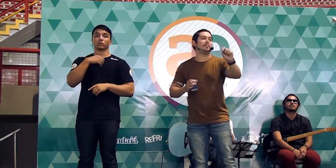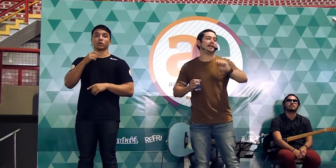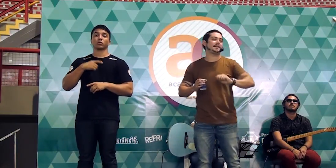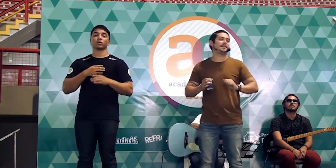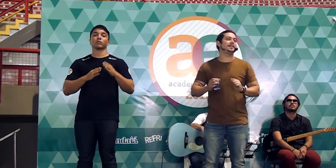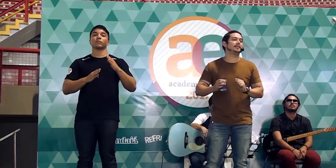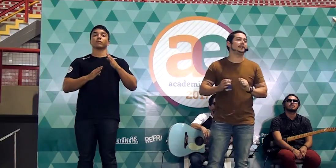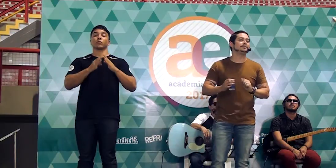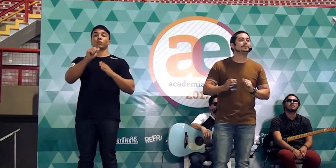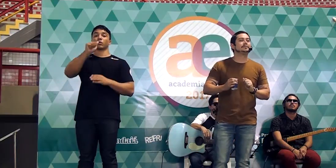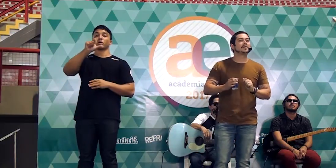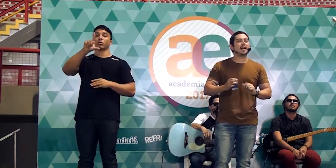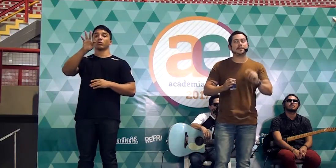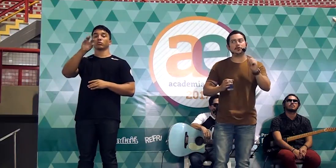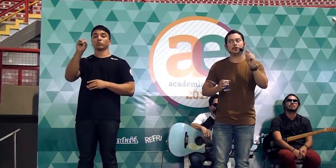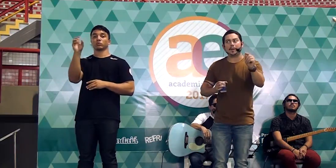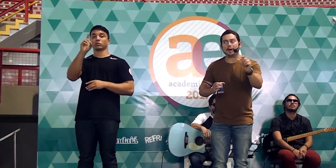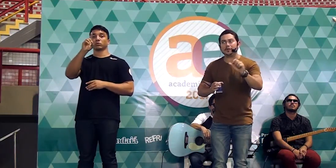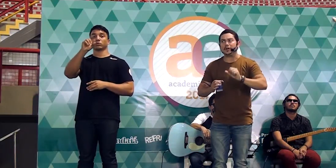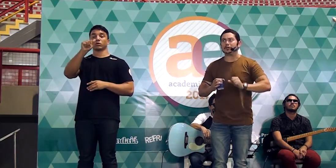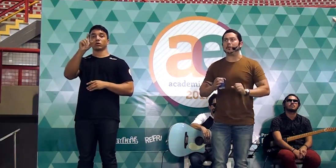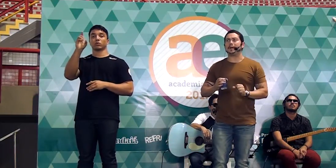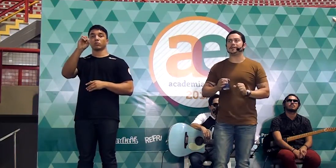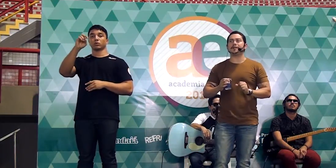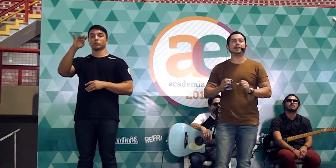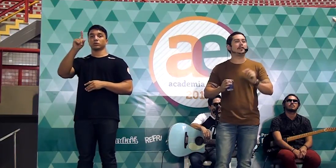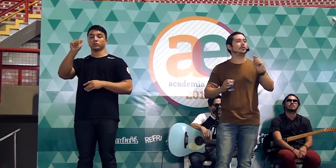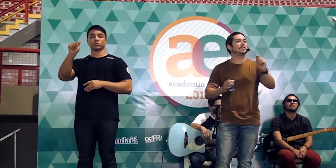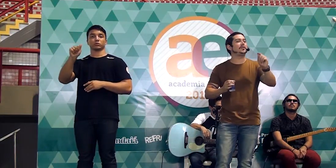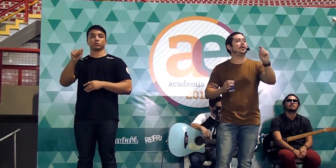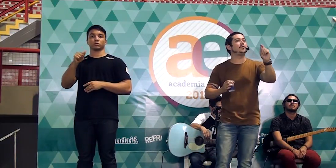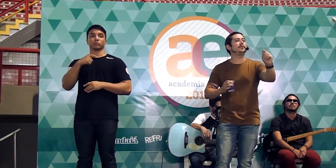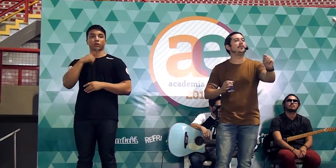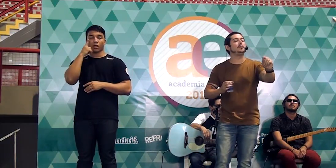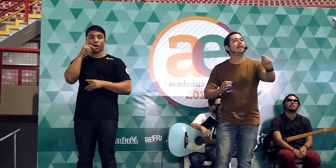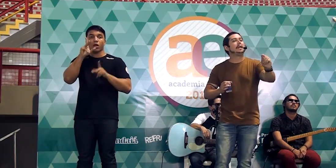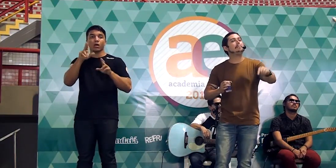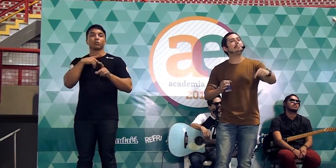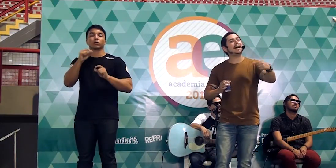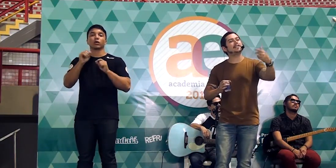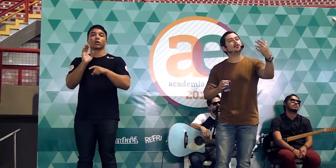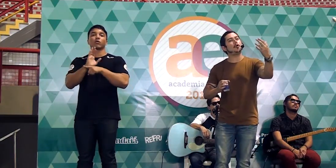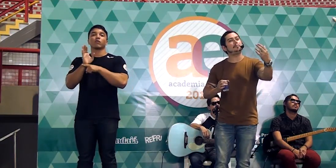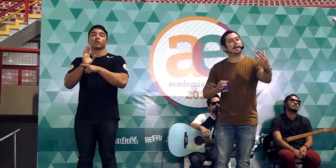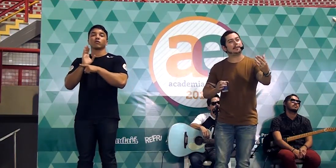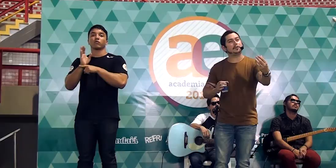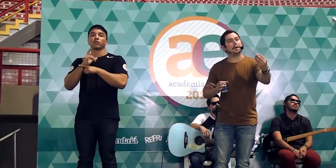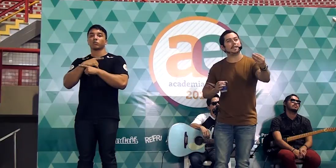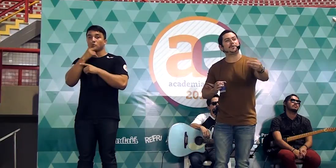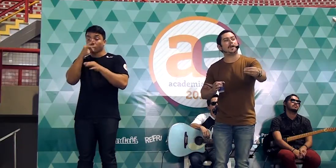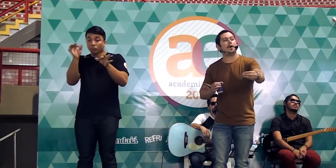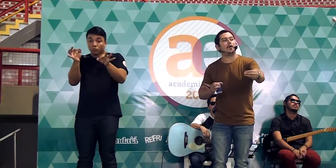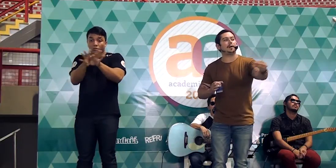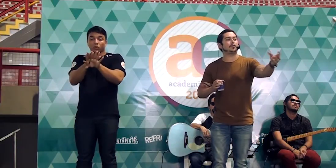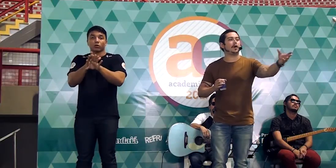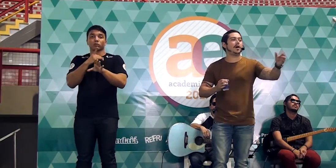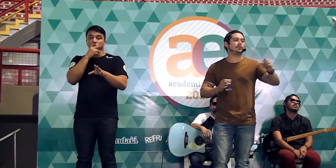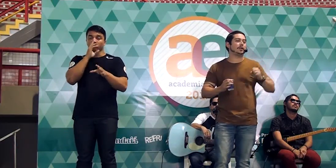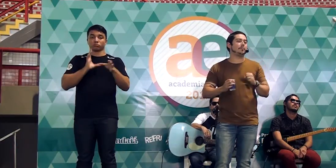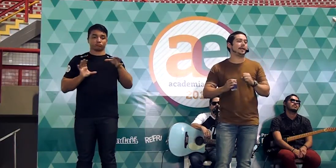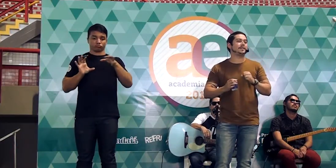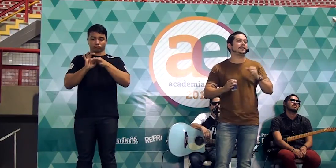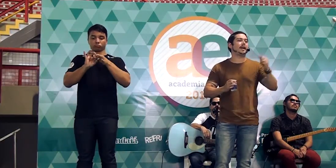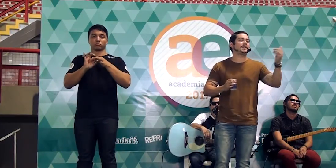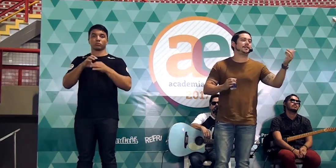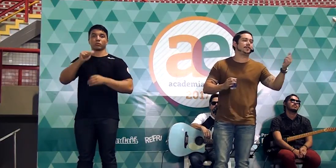Alto da Compadecida. Assista os Trapalhões e o Alto da Compadecida, que inclusive é um filme mais completo e mais fiel à obra do que o